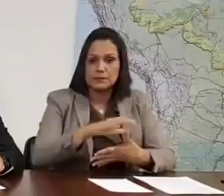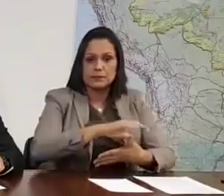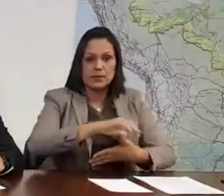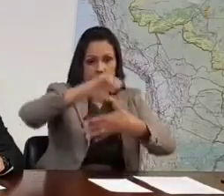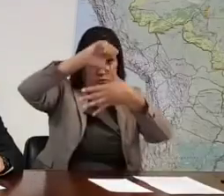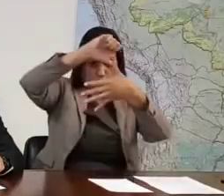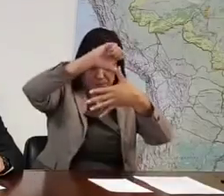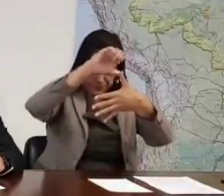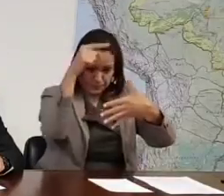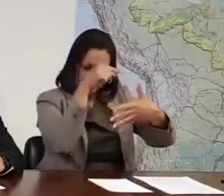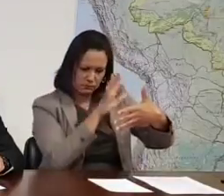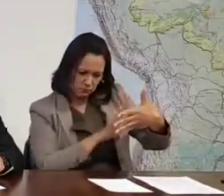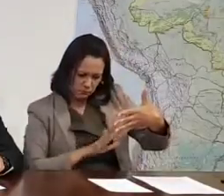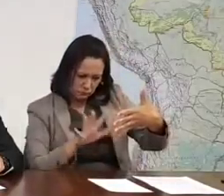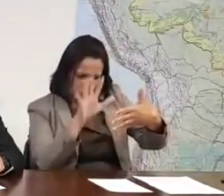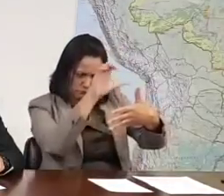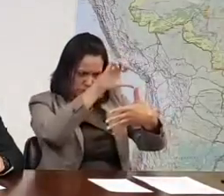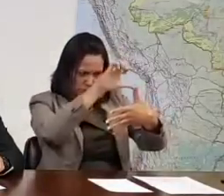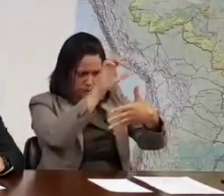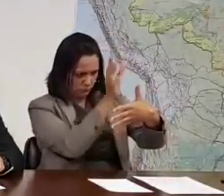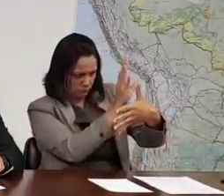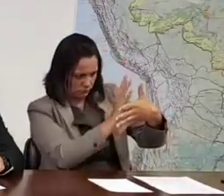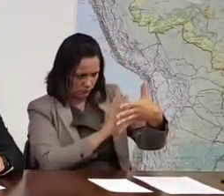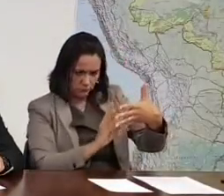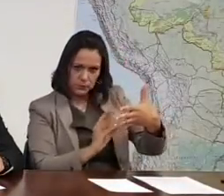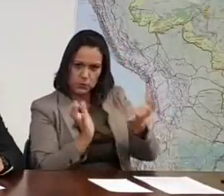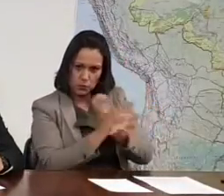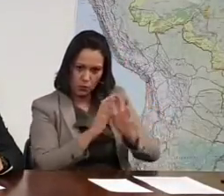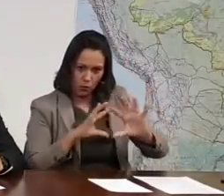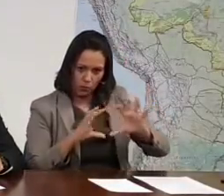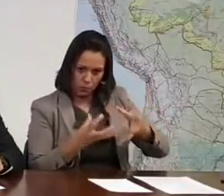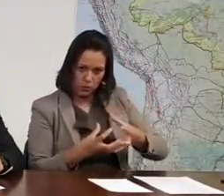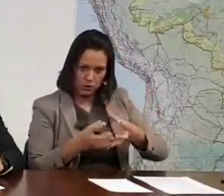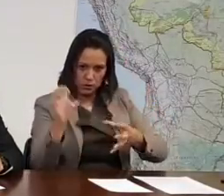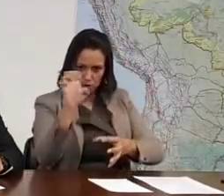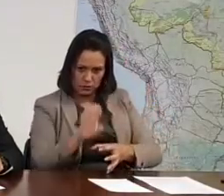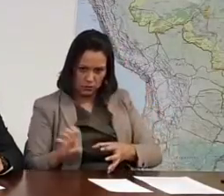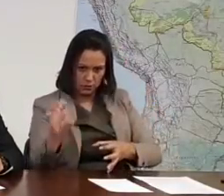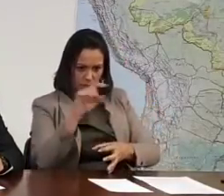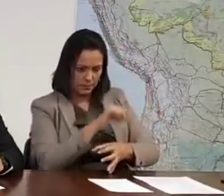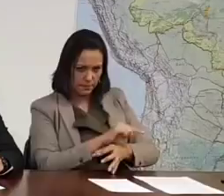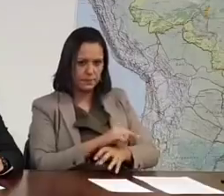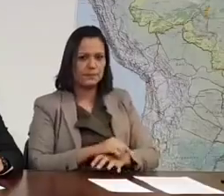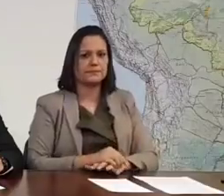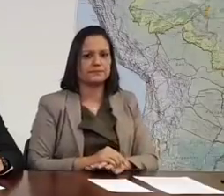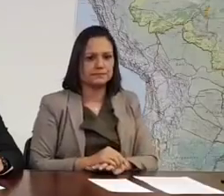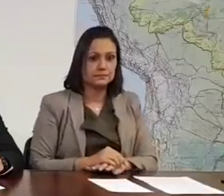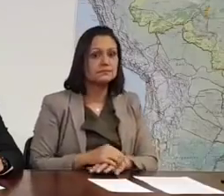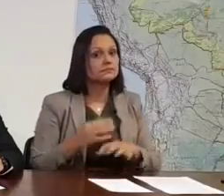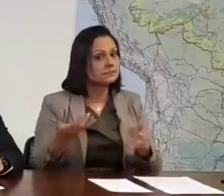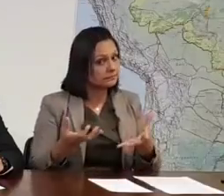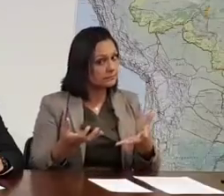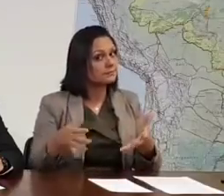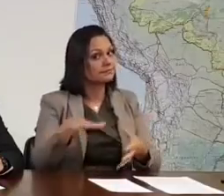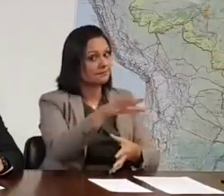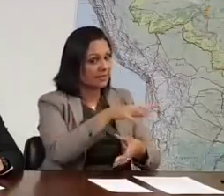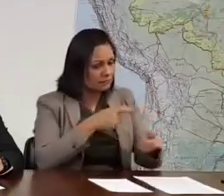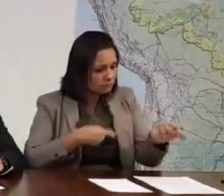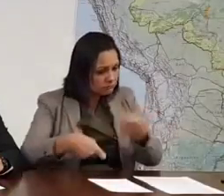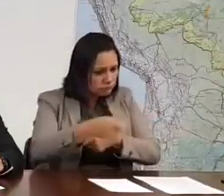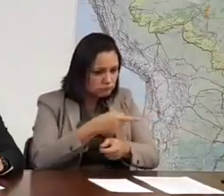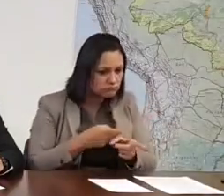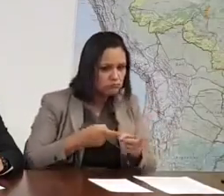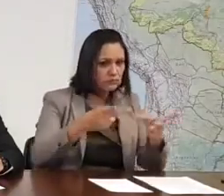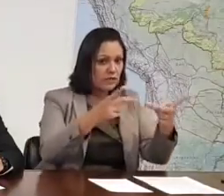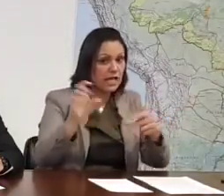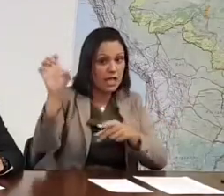num acordo, né, com a comunidade europeia, com o mercado comum europeu. O mercado comum europeu ele é muito